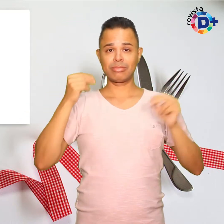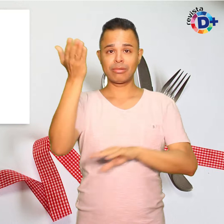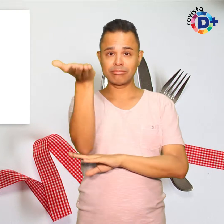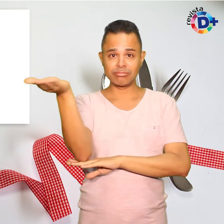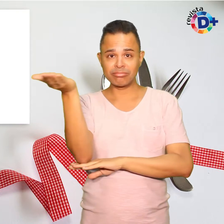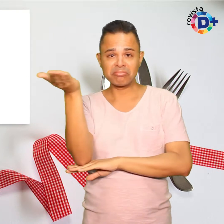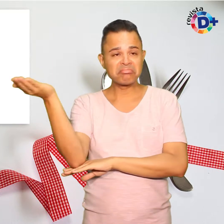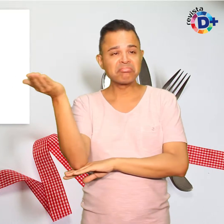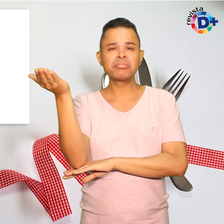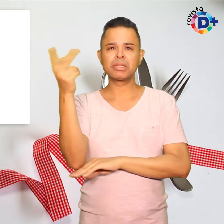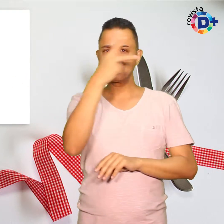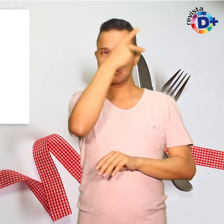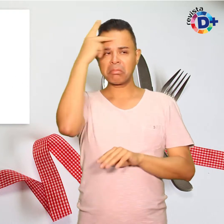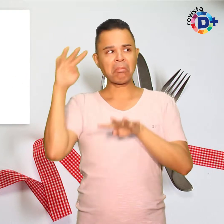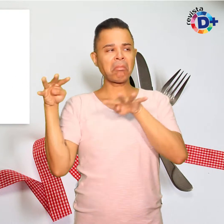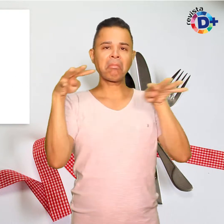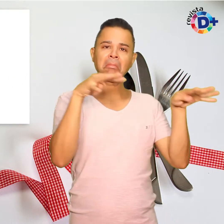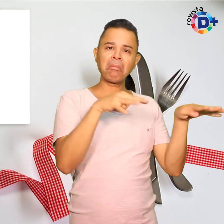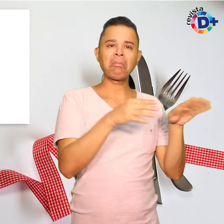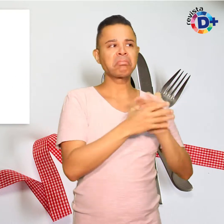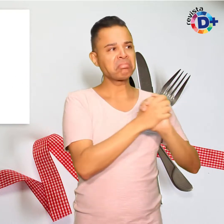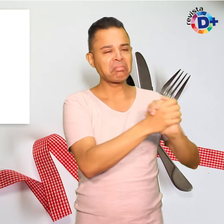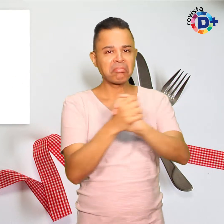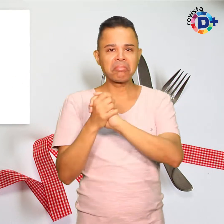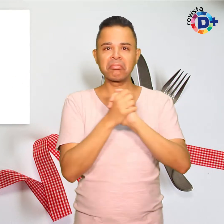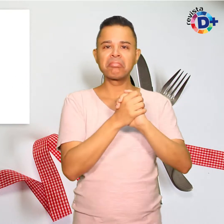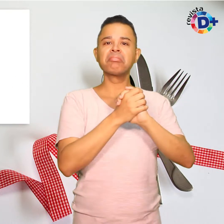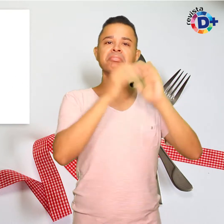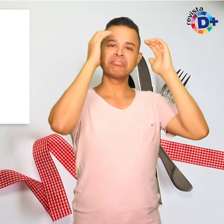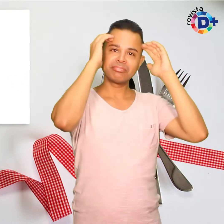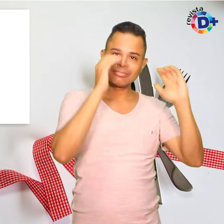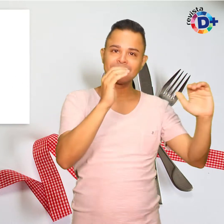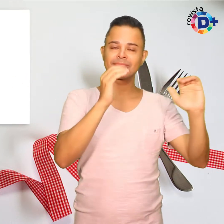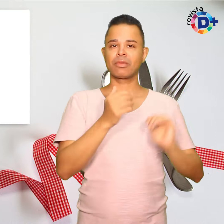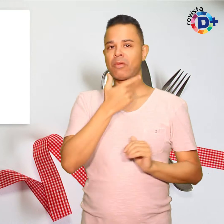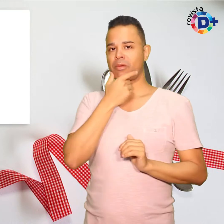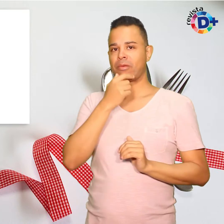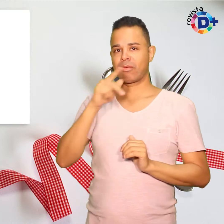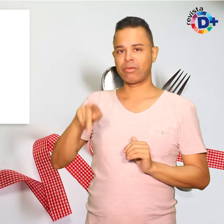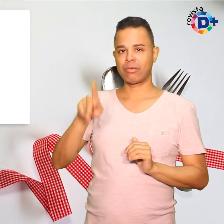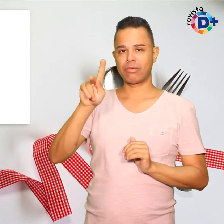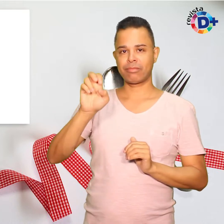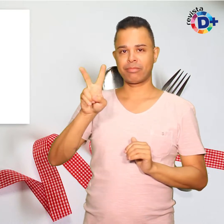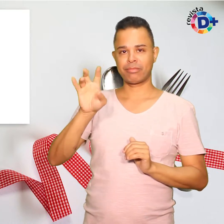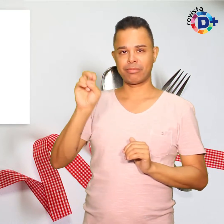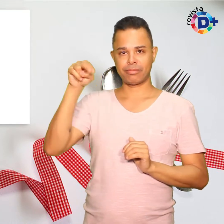respeita de acordo com kevin vem desde menino se professor dos meninos e